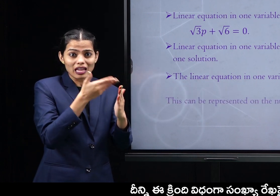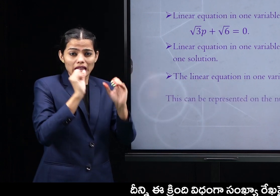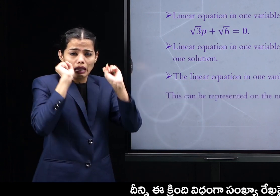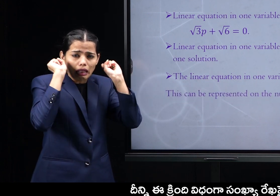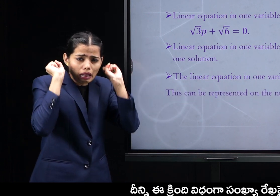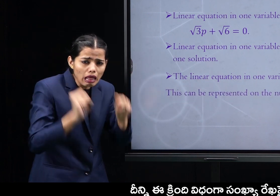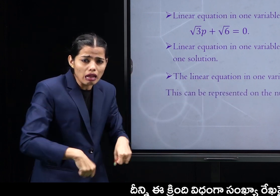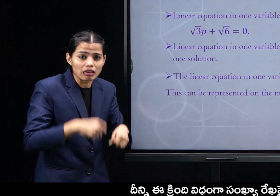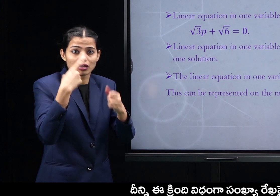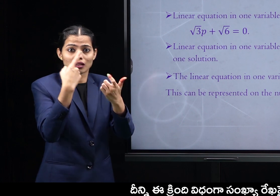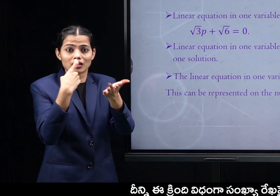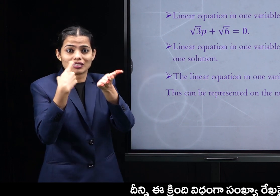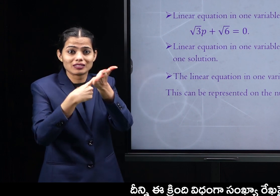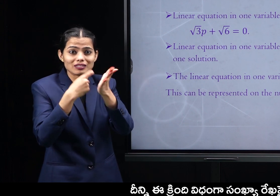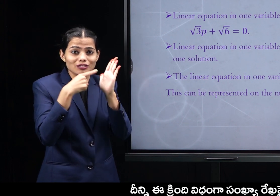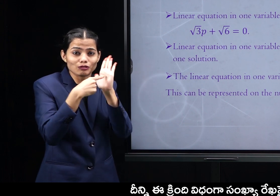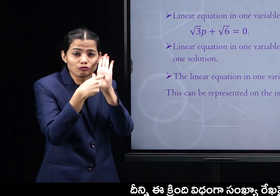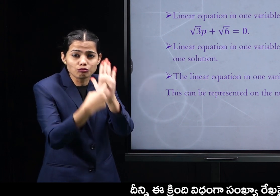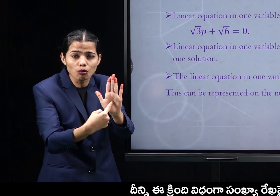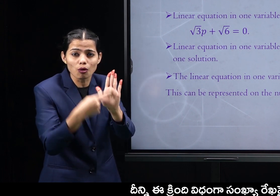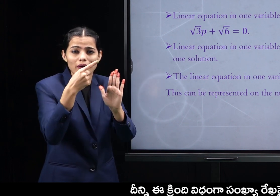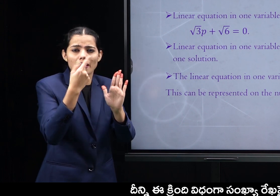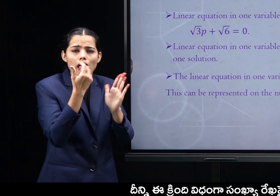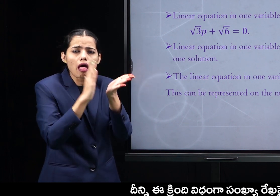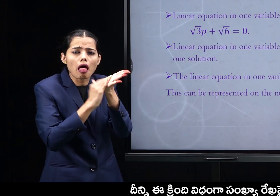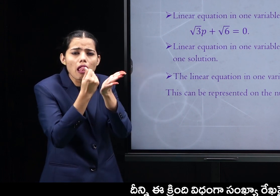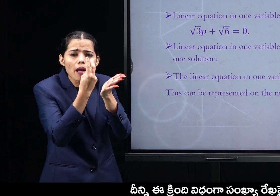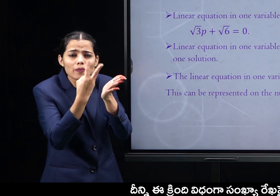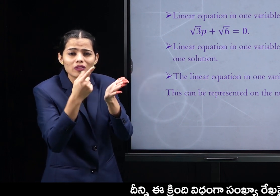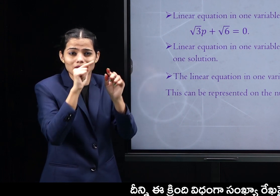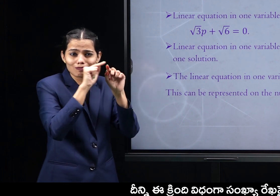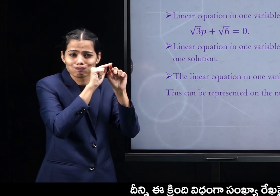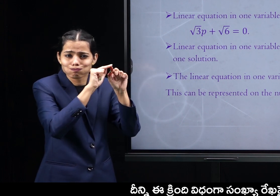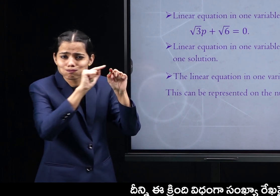దీన్ని ఈ క్రింది విధంగా సంఖ్యారేఖపై సూచించవచ్చు.